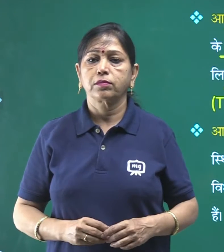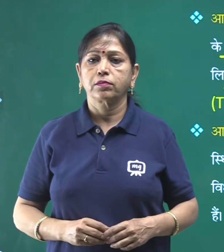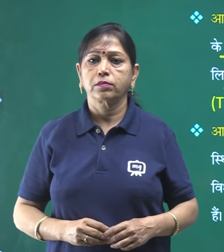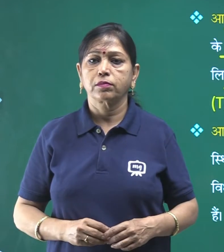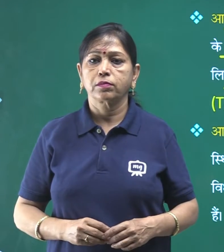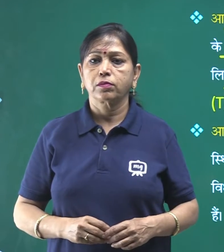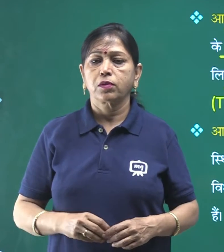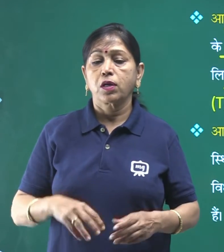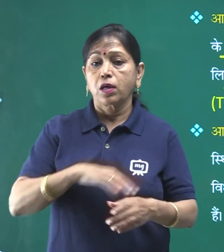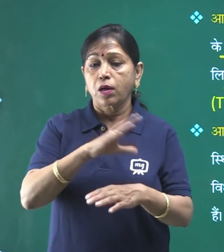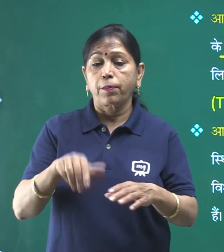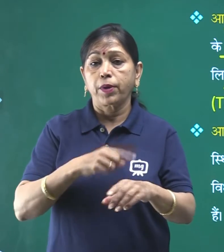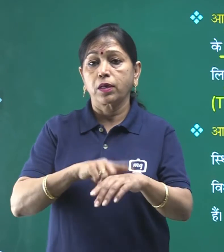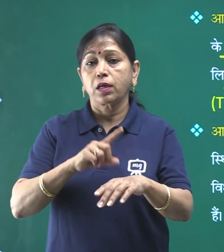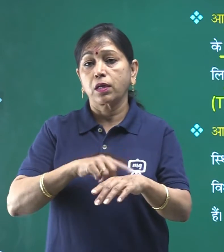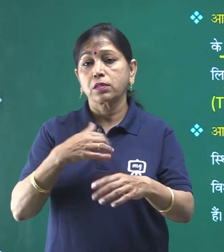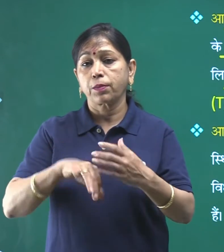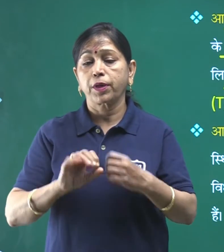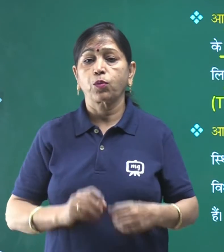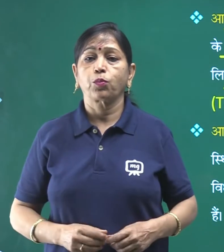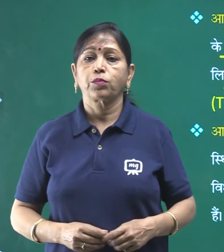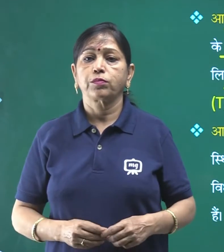लिए गए समय को